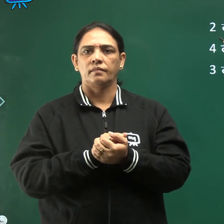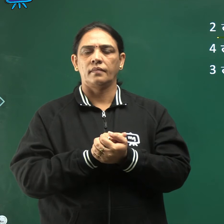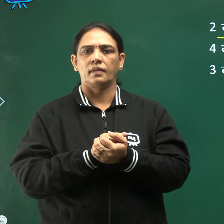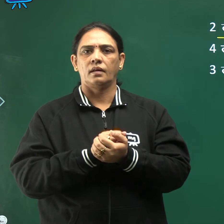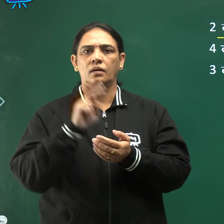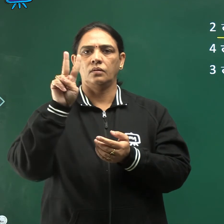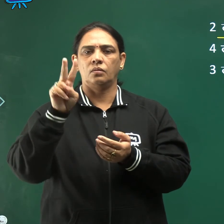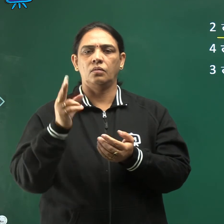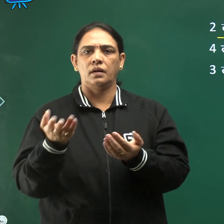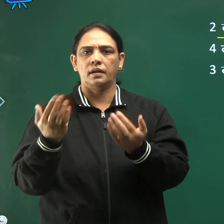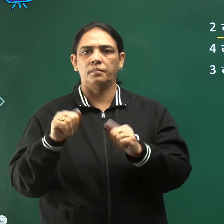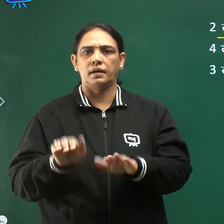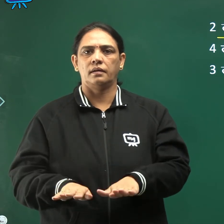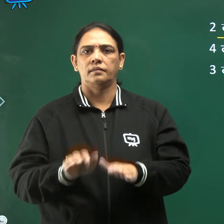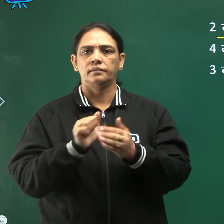2 लेने पर